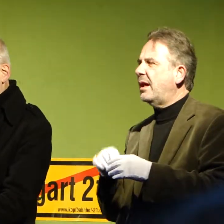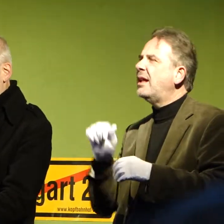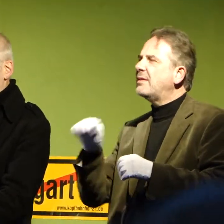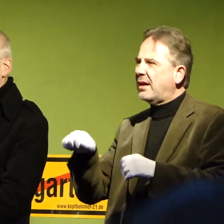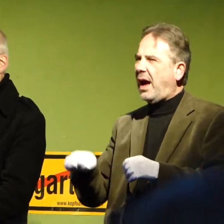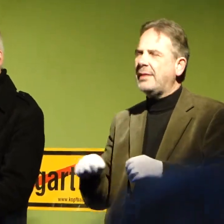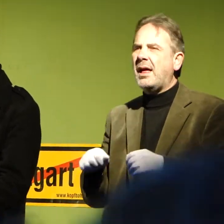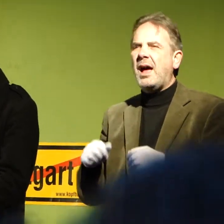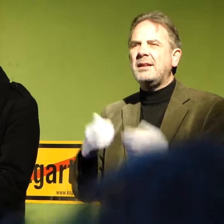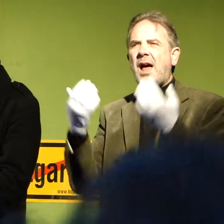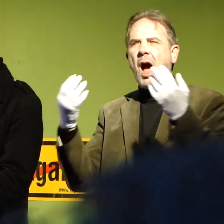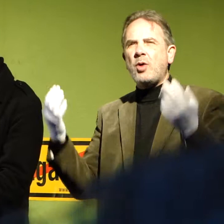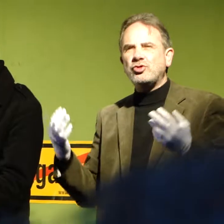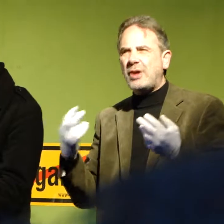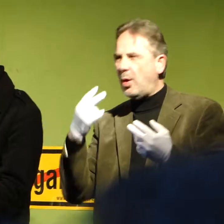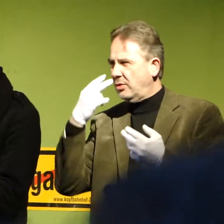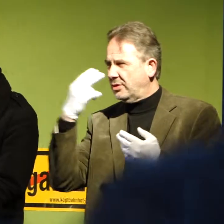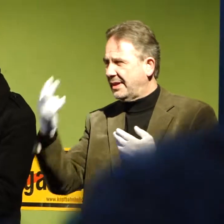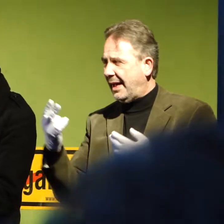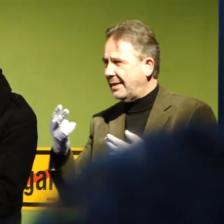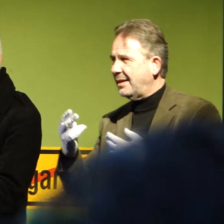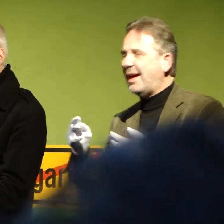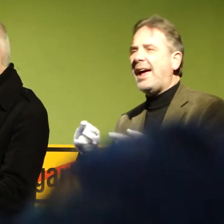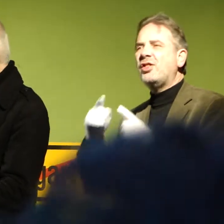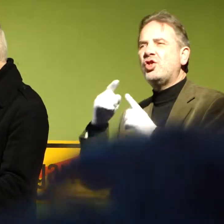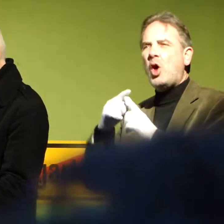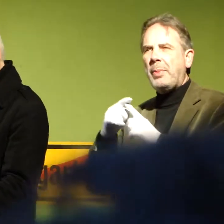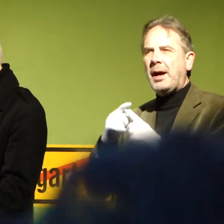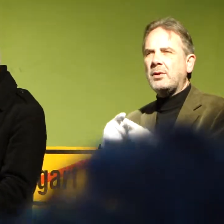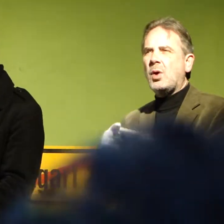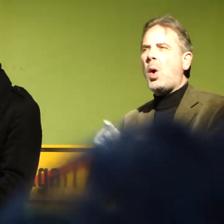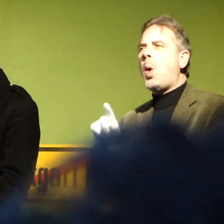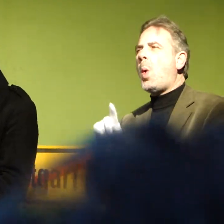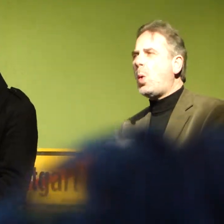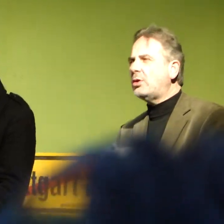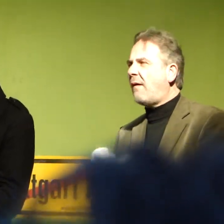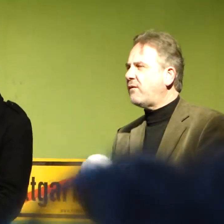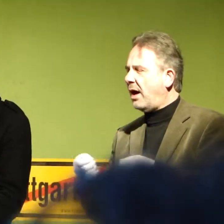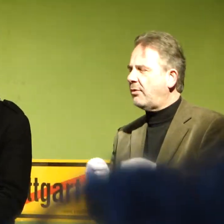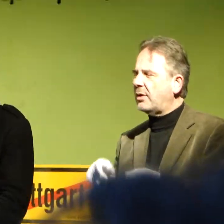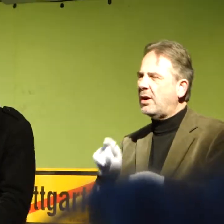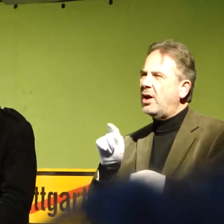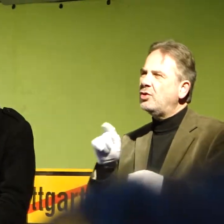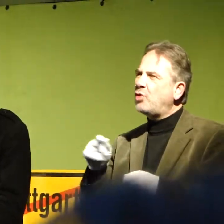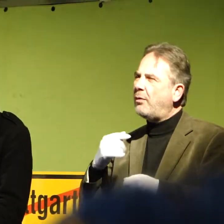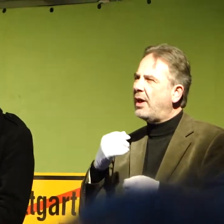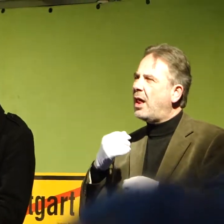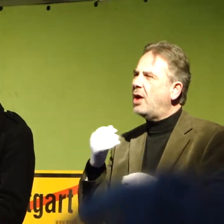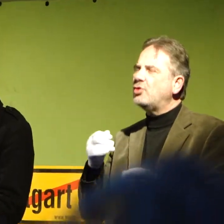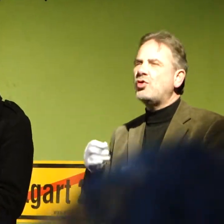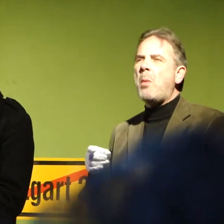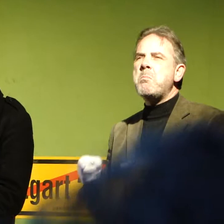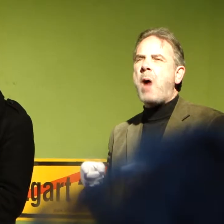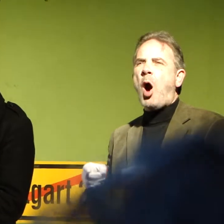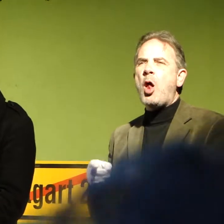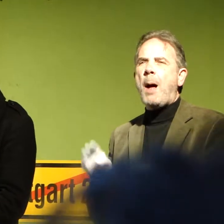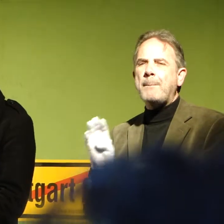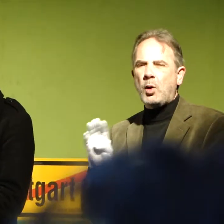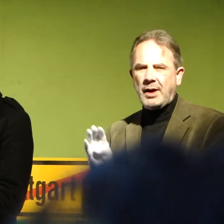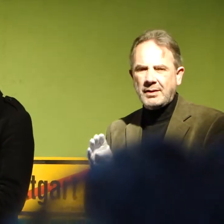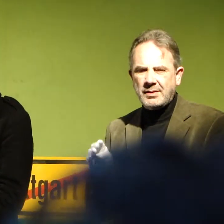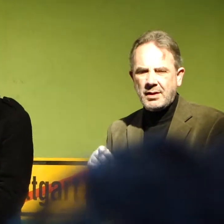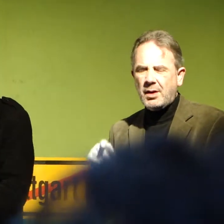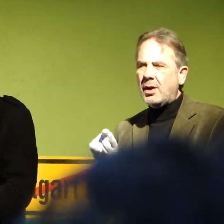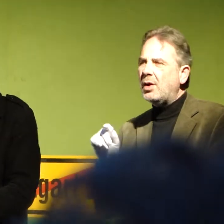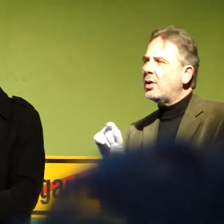Ausstellung dokumentiert und das können Sie dann auch in Tübingen sehen. So viel zu Paul Monatz. Eine Bemerkung noch zum Hauptbahnhof und wie mit ihm